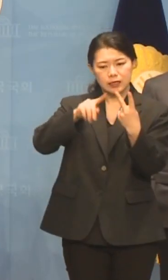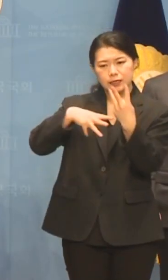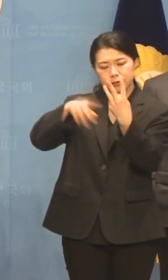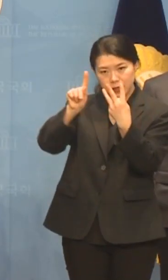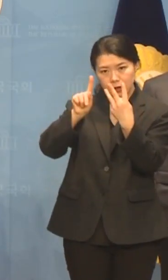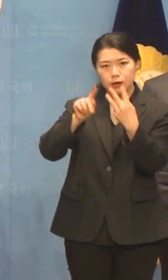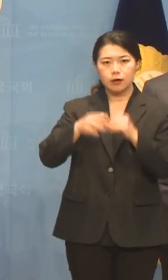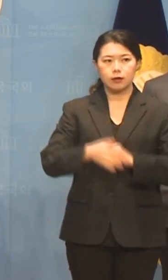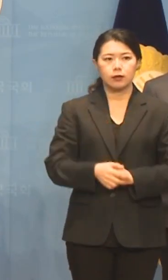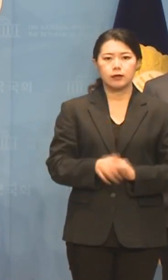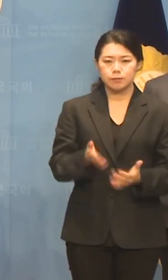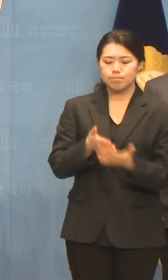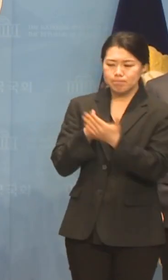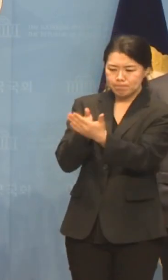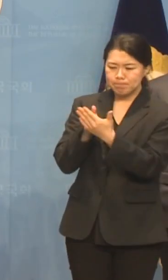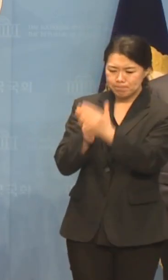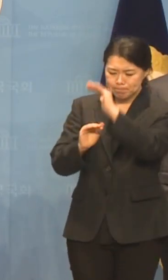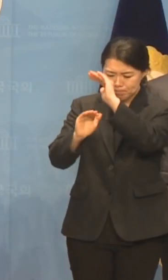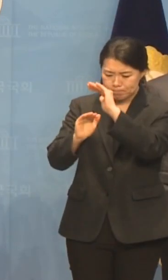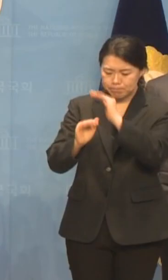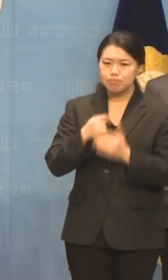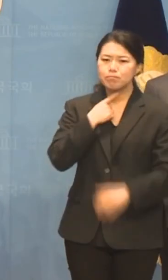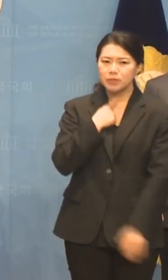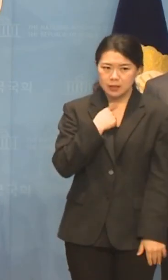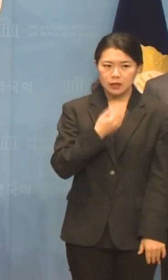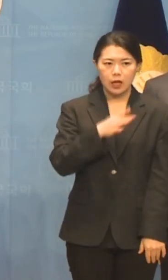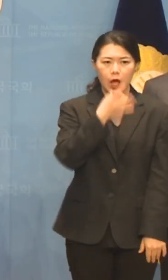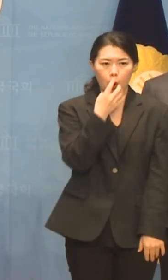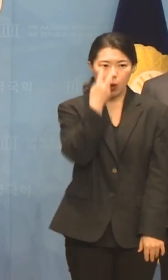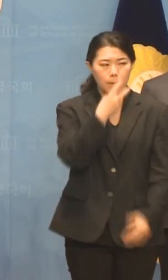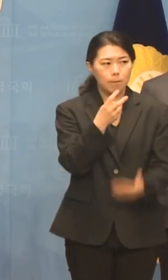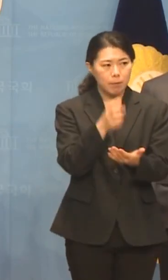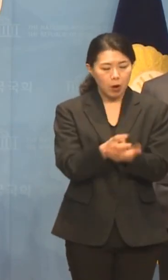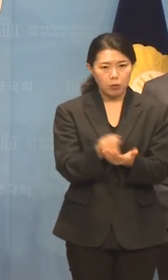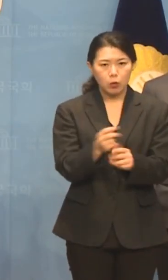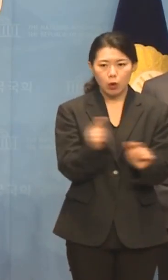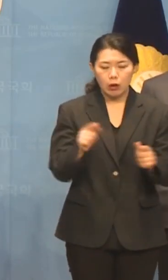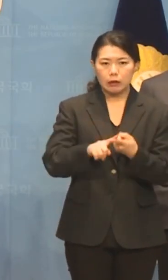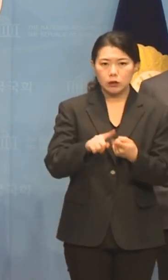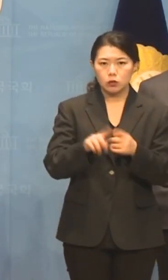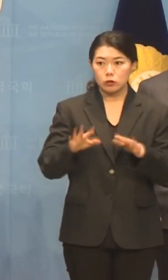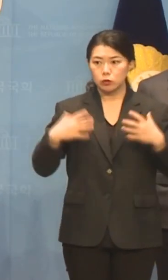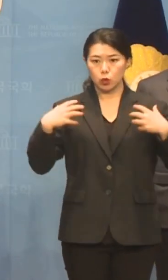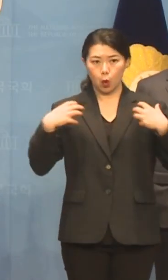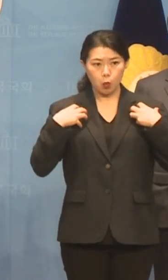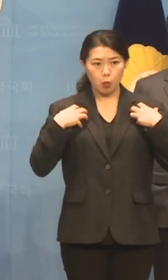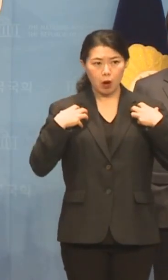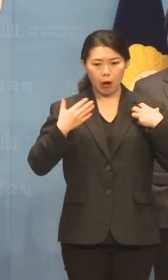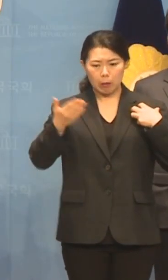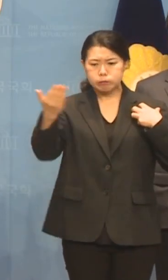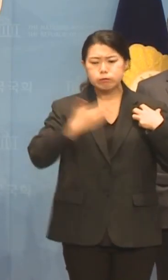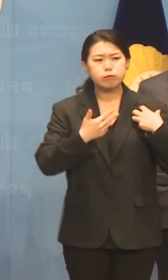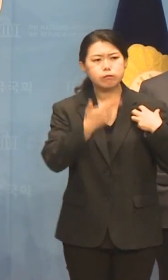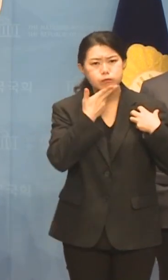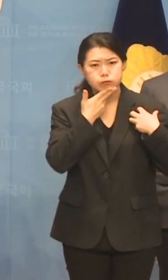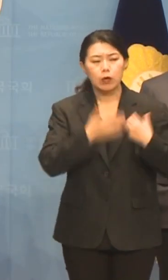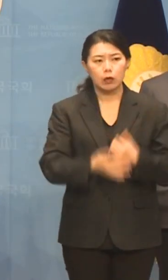걸쳐서 요청을 해왔는데 양국관리법과 농암법에 대해서는 정부의 안이 제출되지